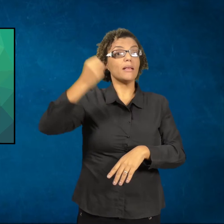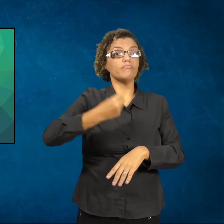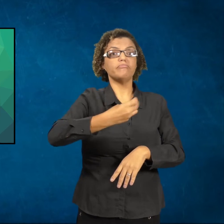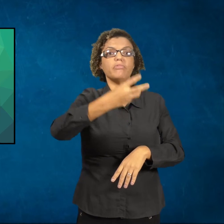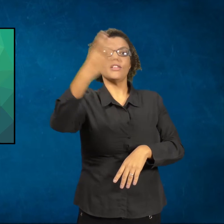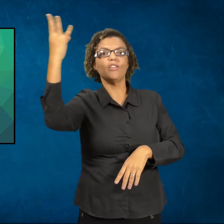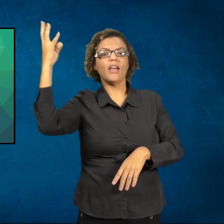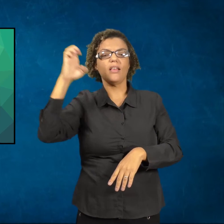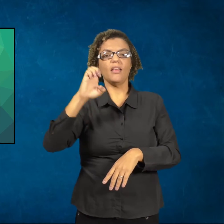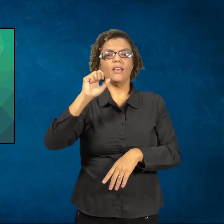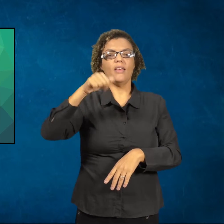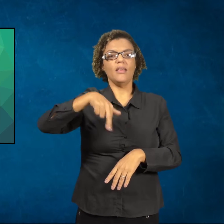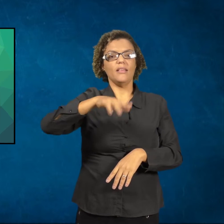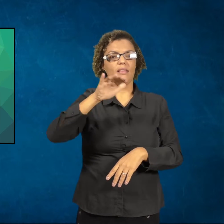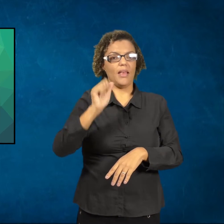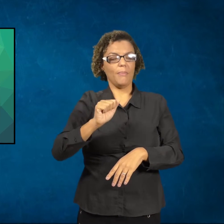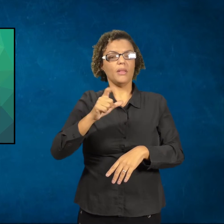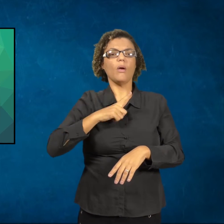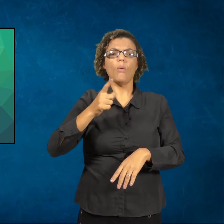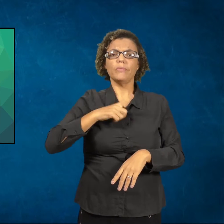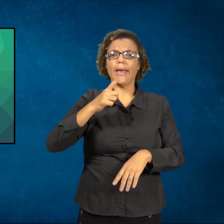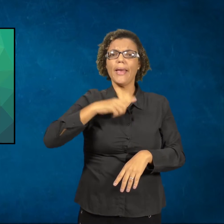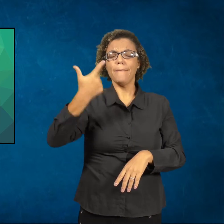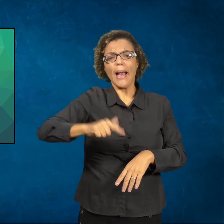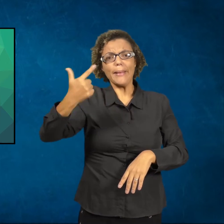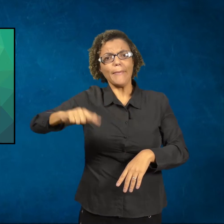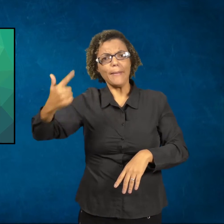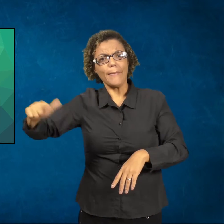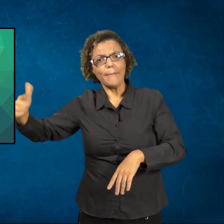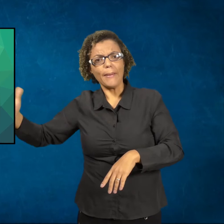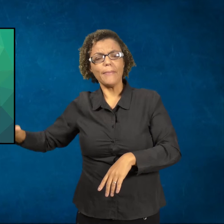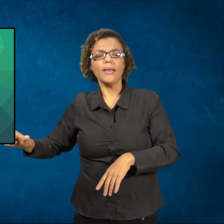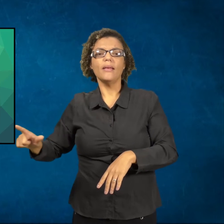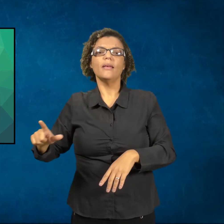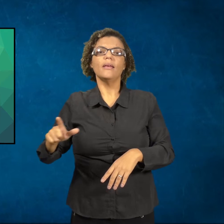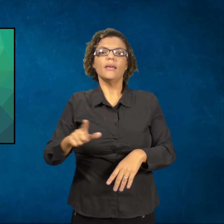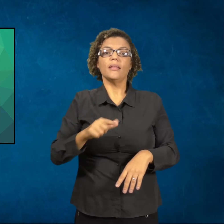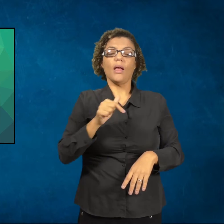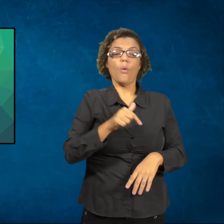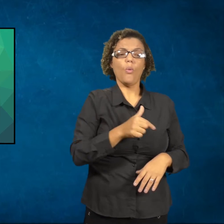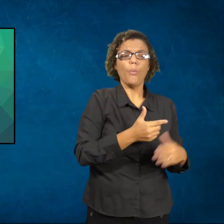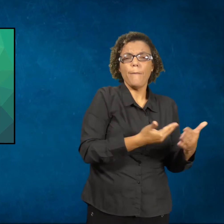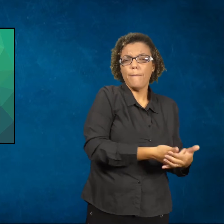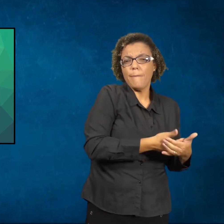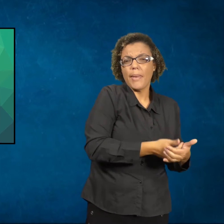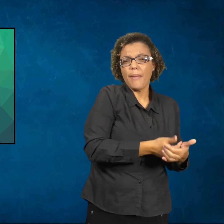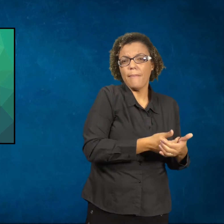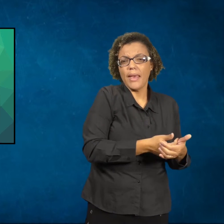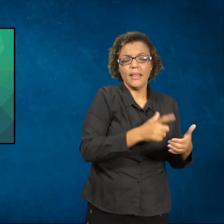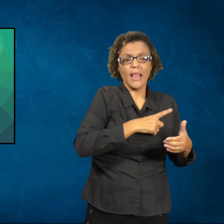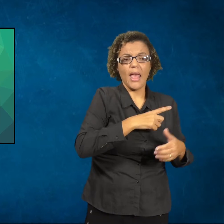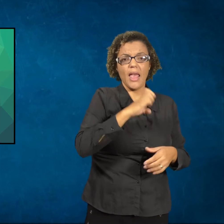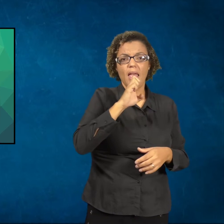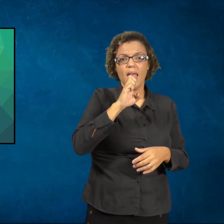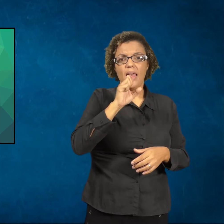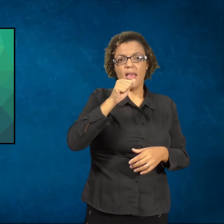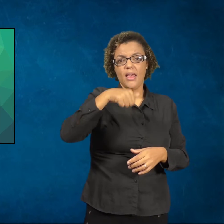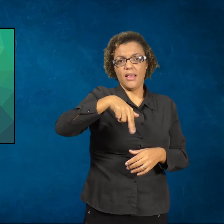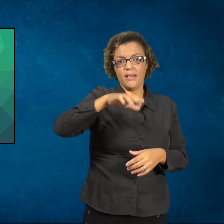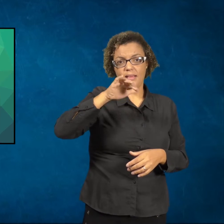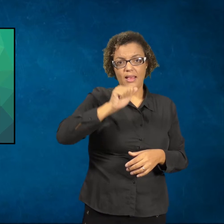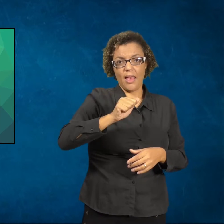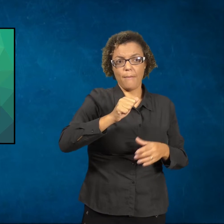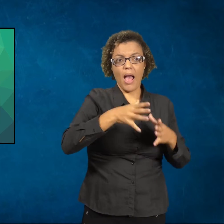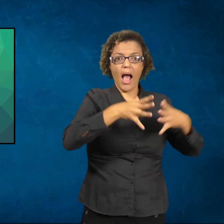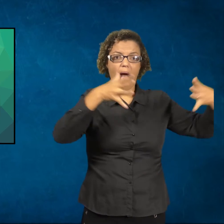mais específicos serão esses esquemas. Quanto mais jovem, o contrário, né? Mais amplos os esquemas e em menor número.